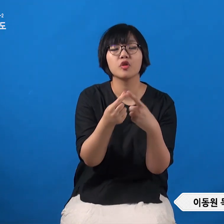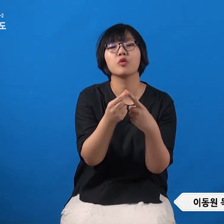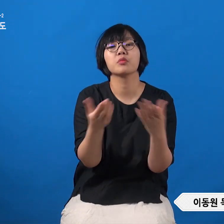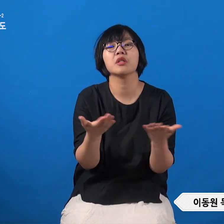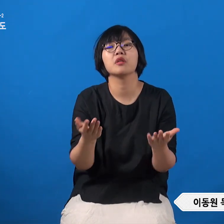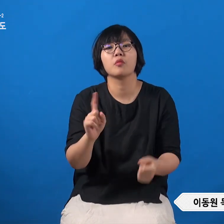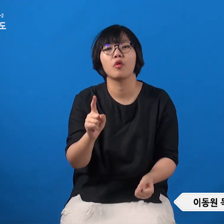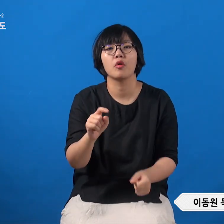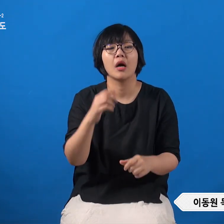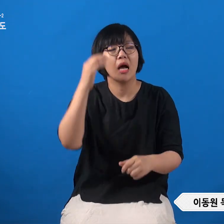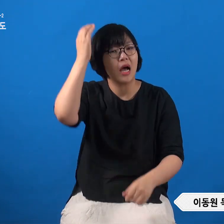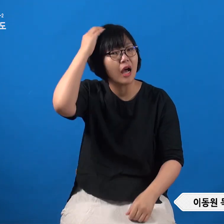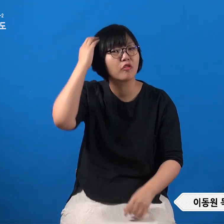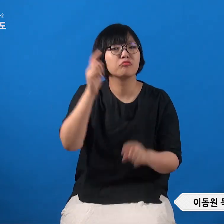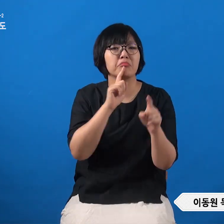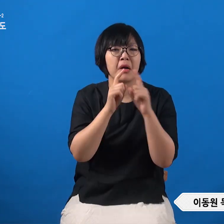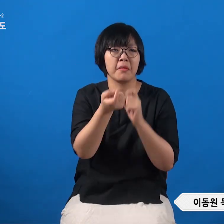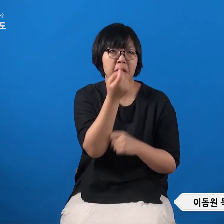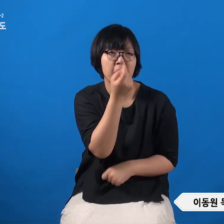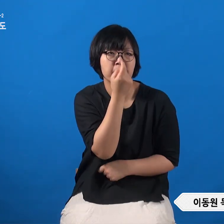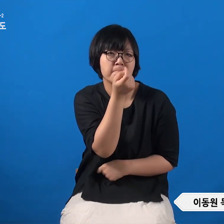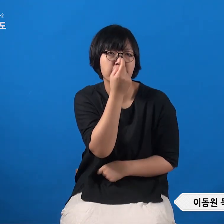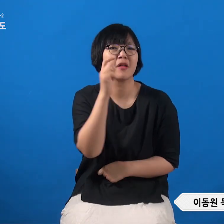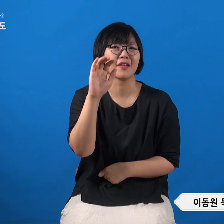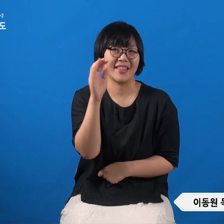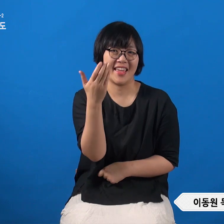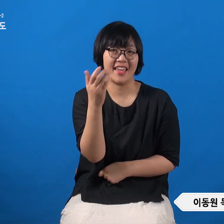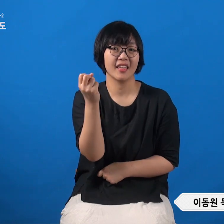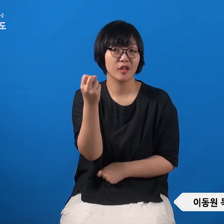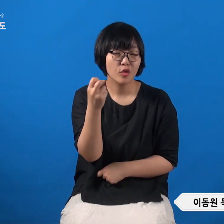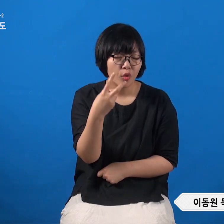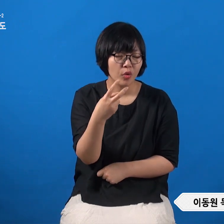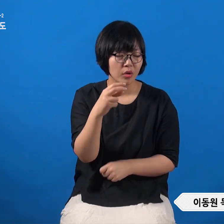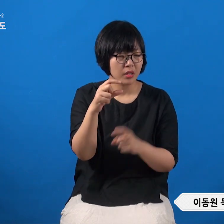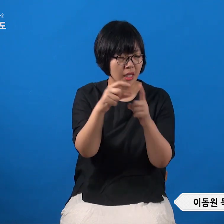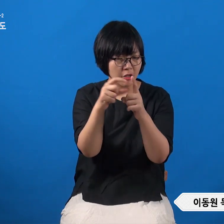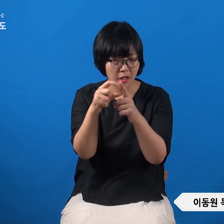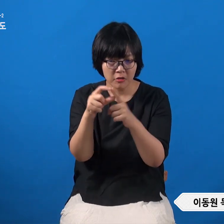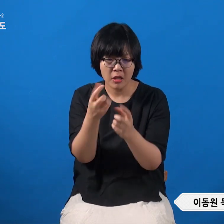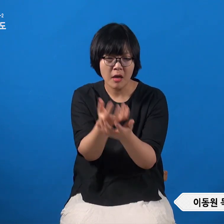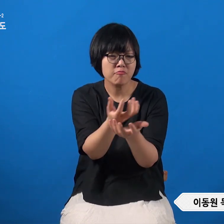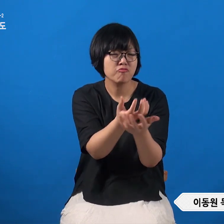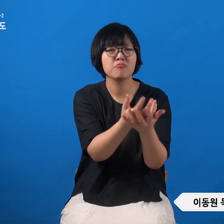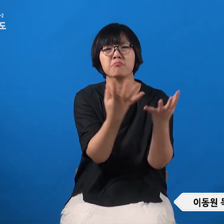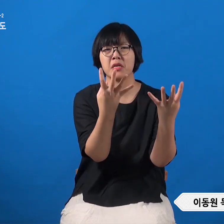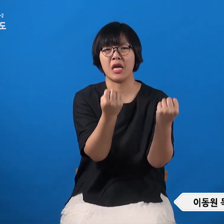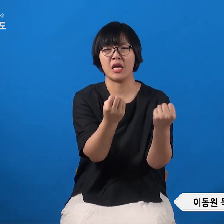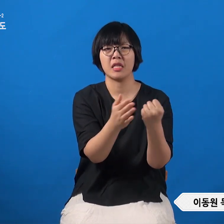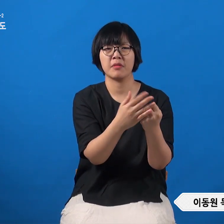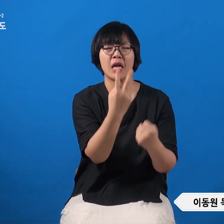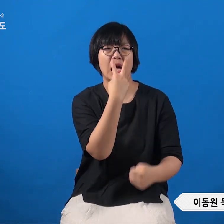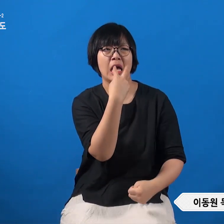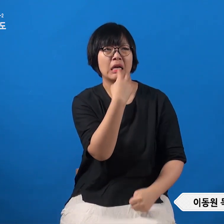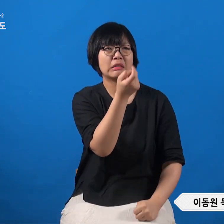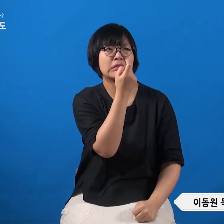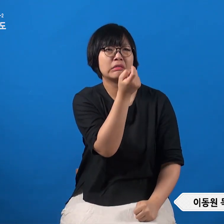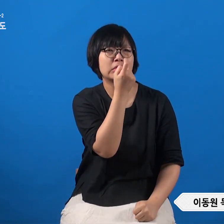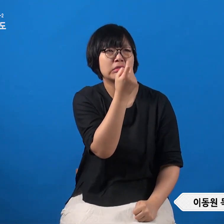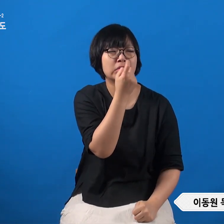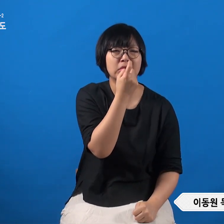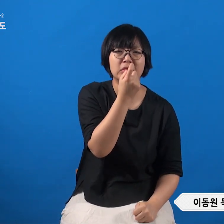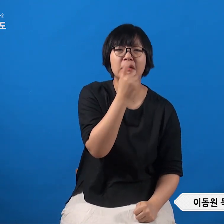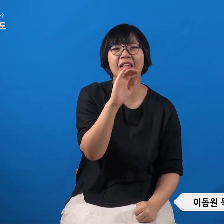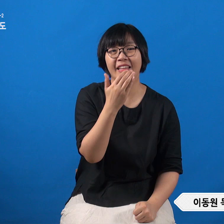한문 단어들이 있으니까 한문도 좀 배워야만 한글의 뜻을 제대로 알 수가 있잖아요. 근데